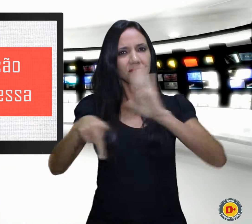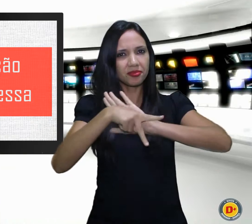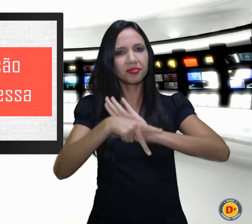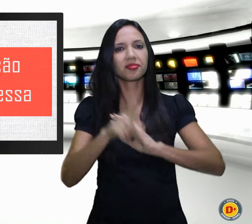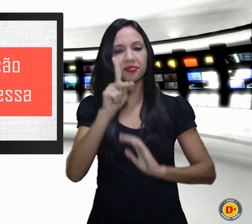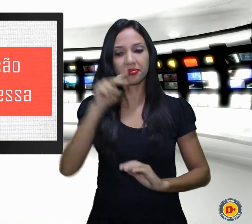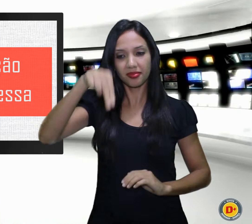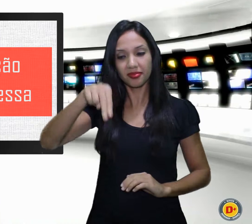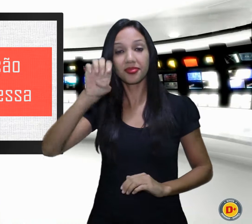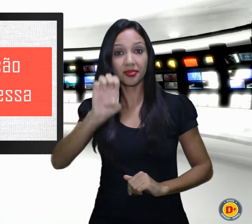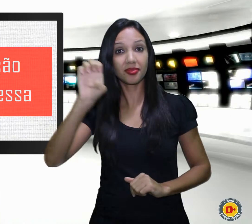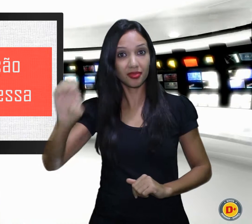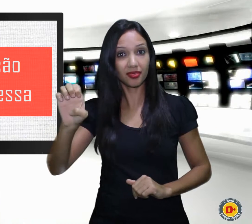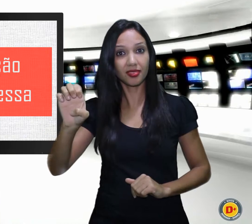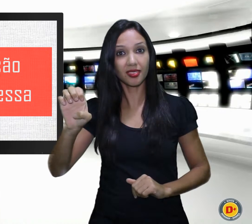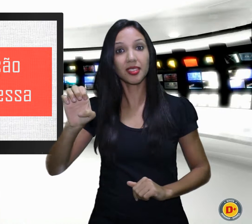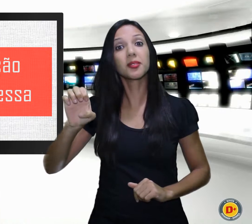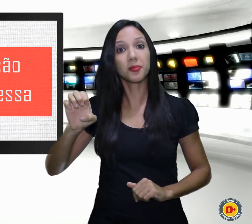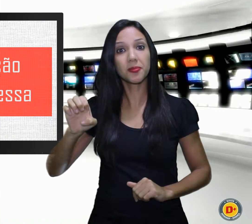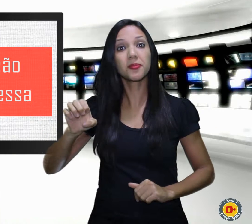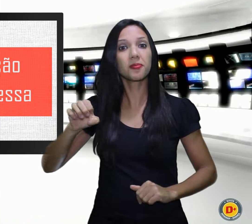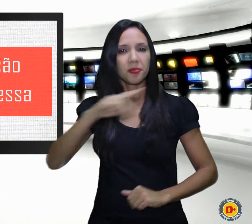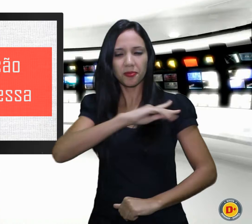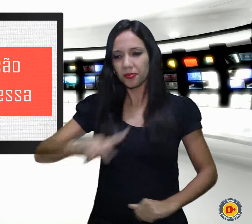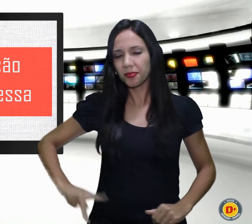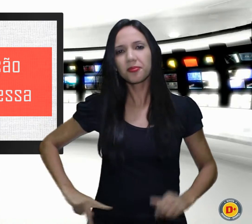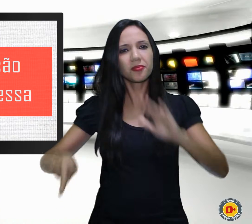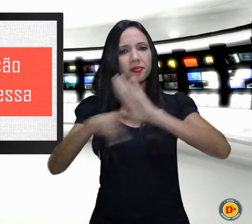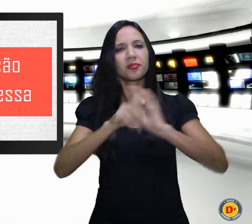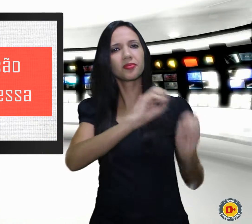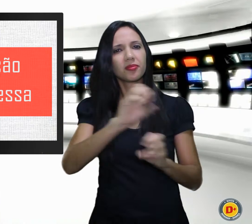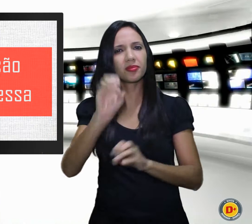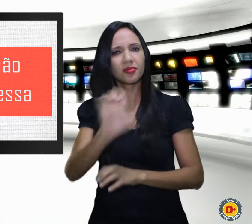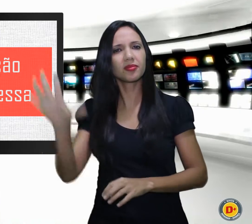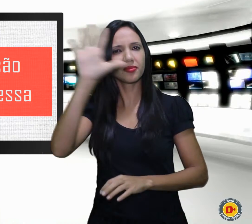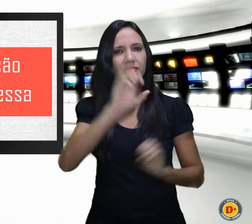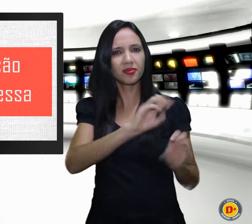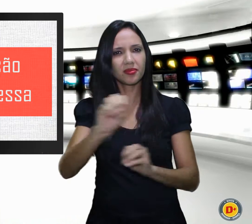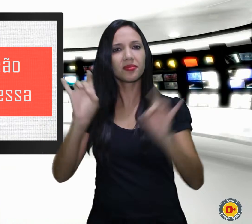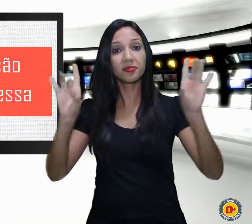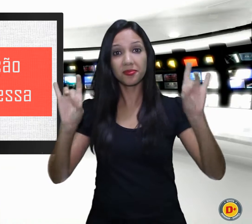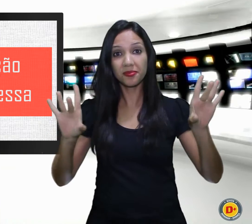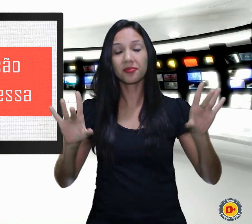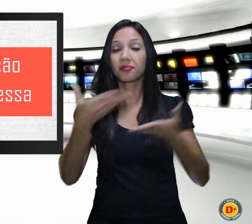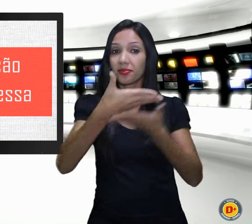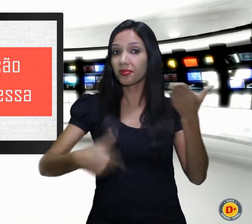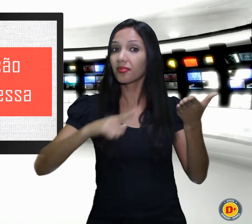PNE. Durante mais de um ano, foram promovidos debates sobre o teor dos documentos e, mais